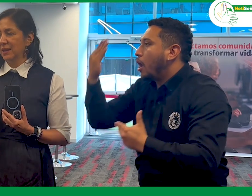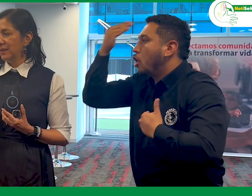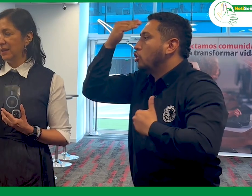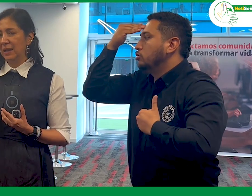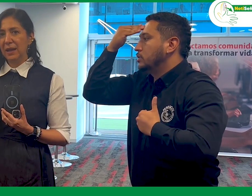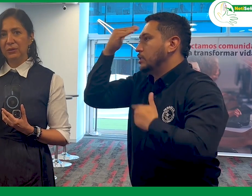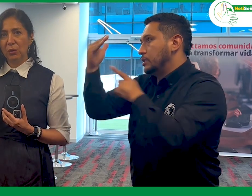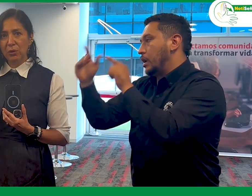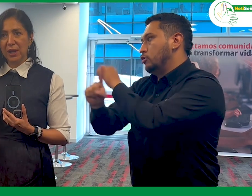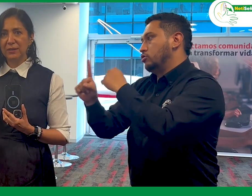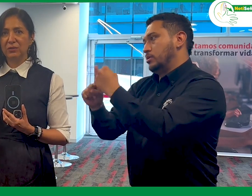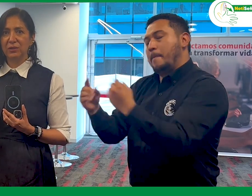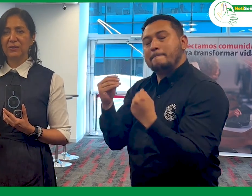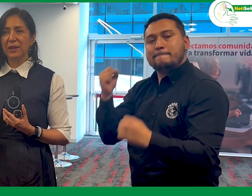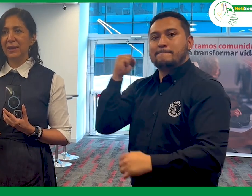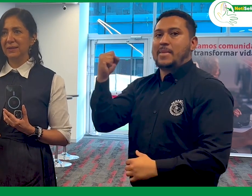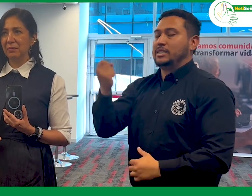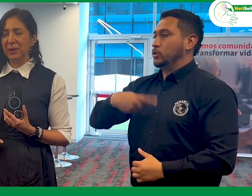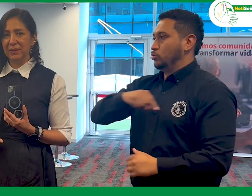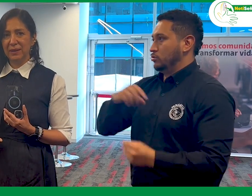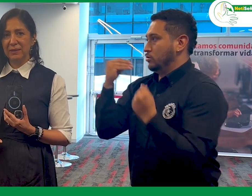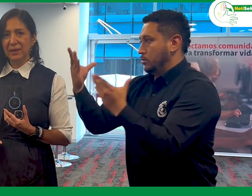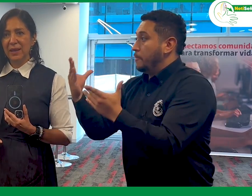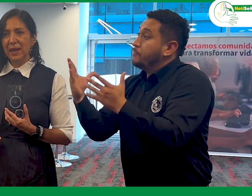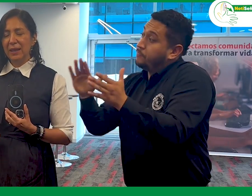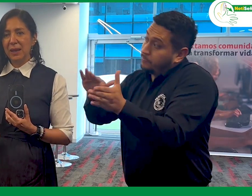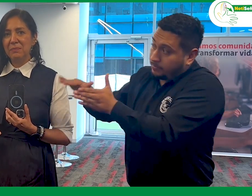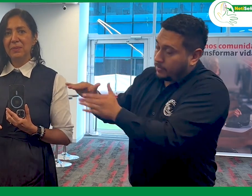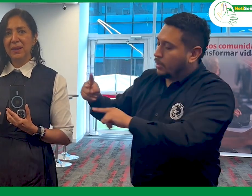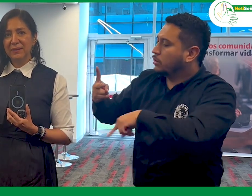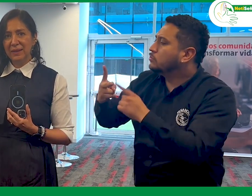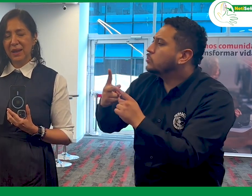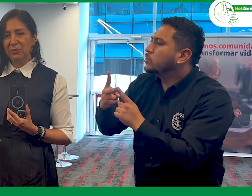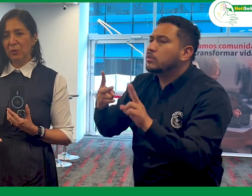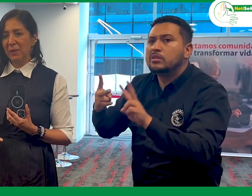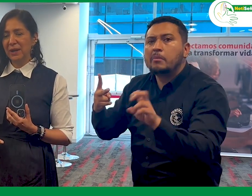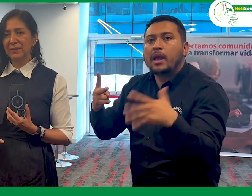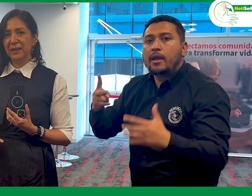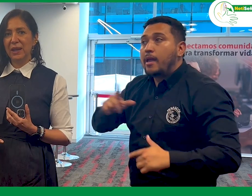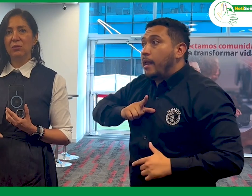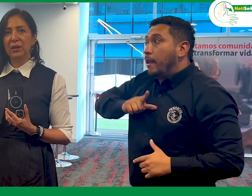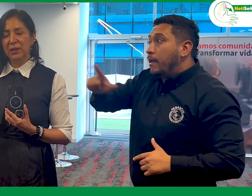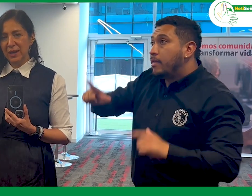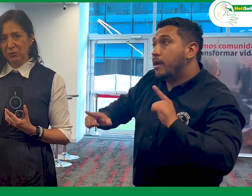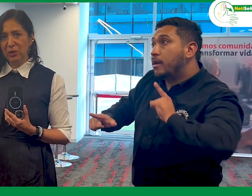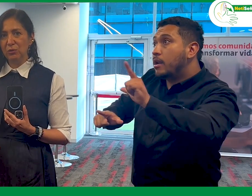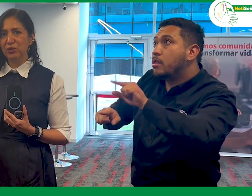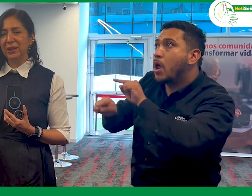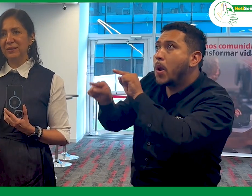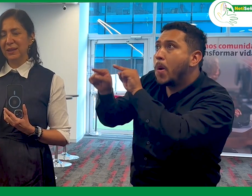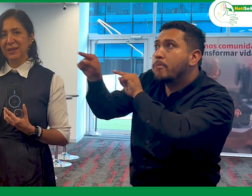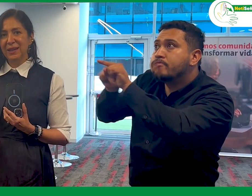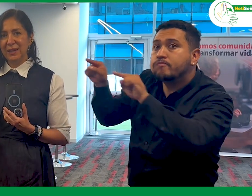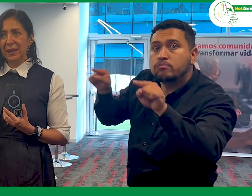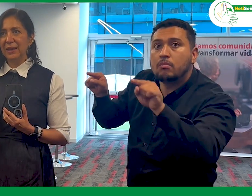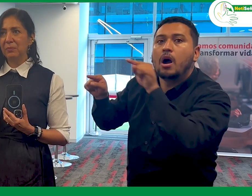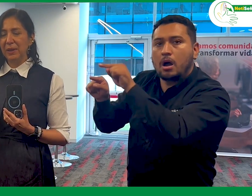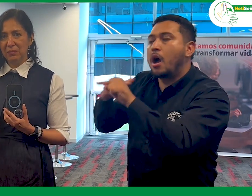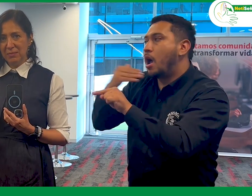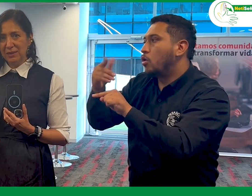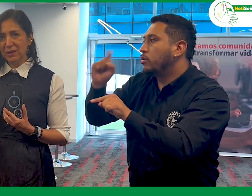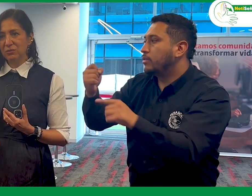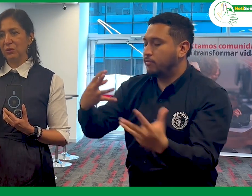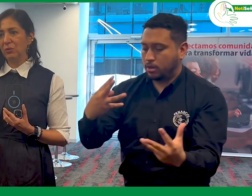líderes de las organizaciones y de las empresas empiecen a formarse en un liderazgo incluyente que